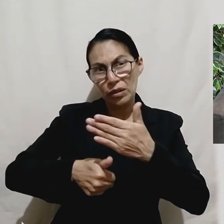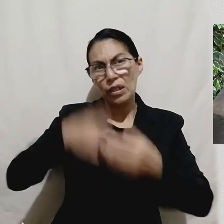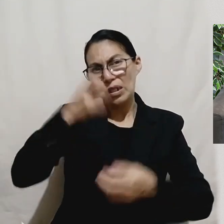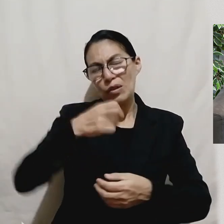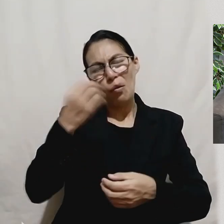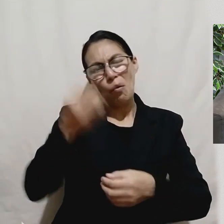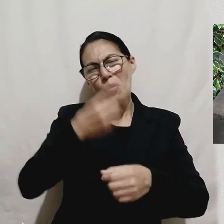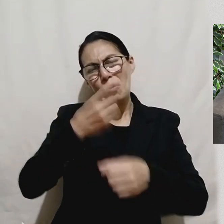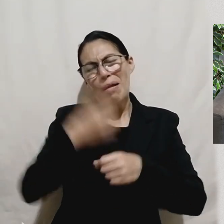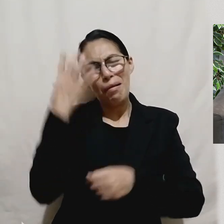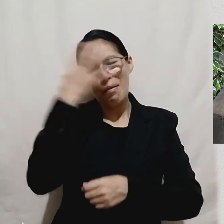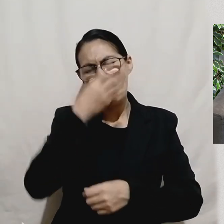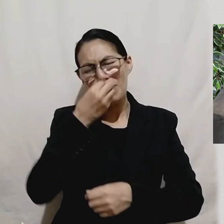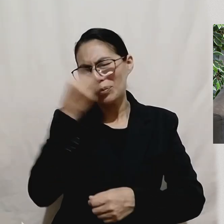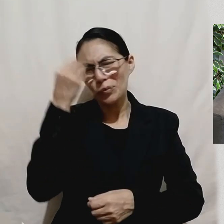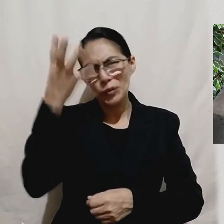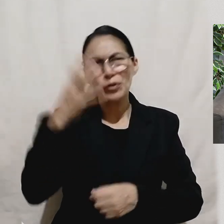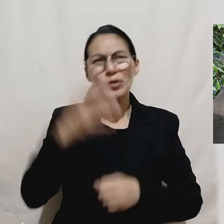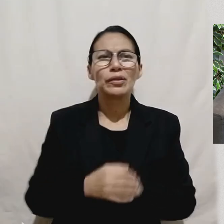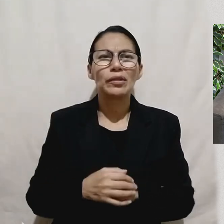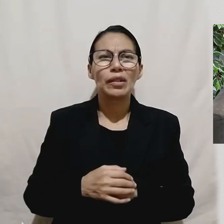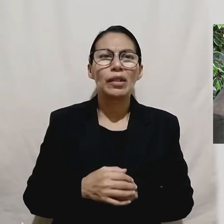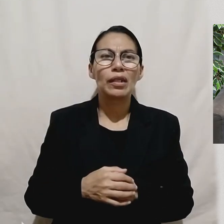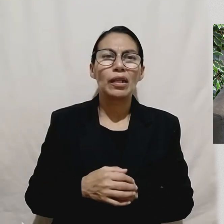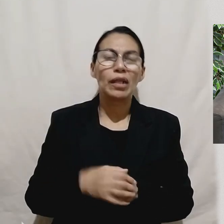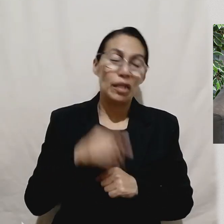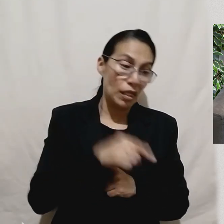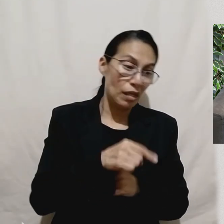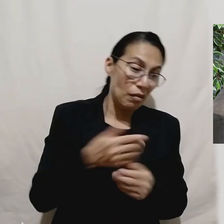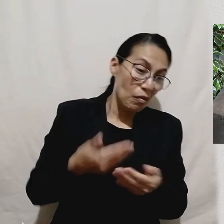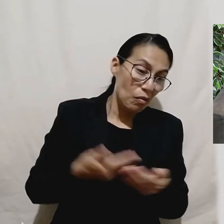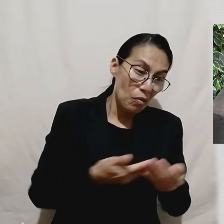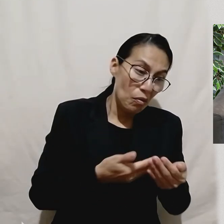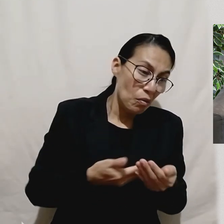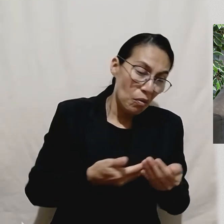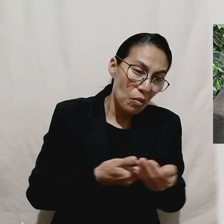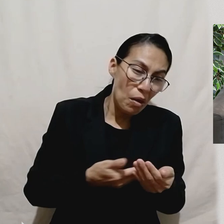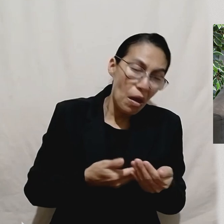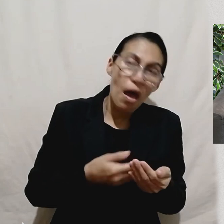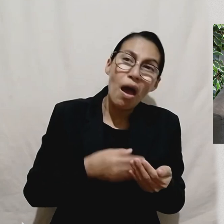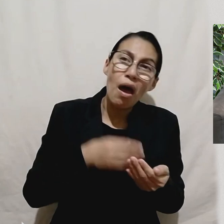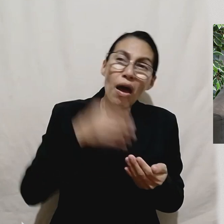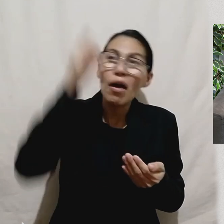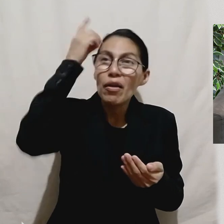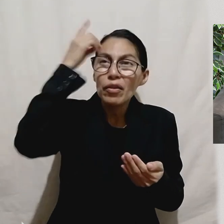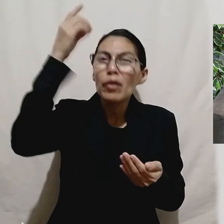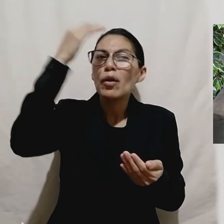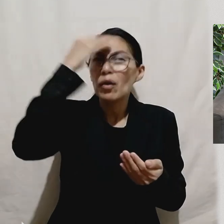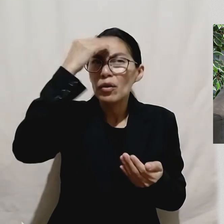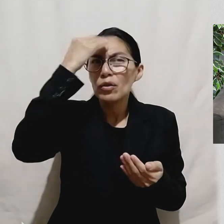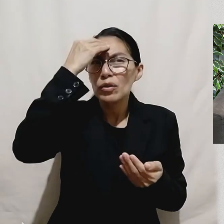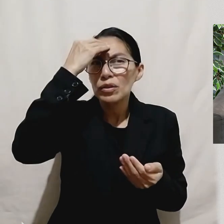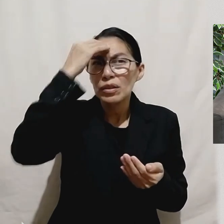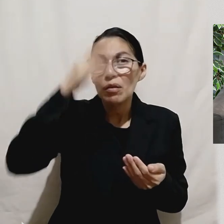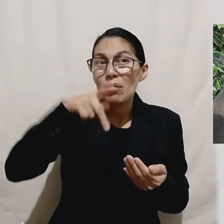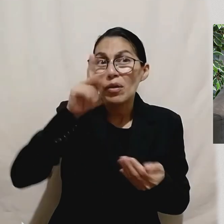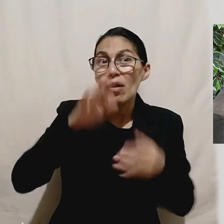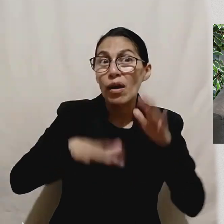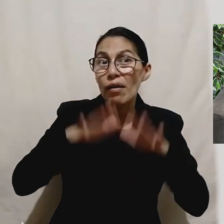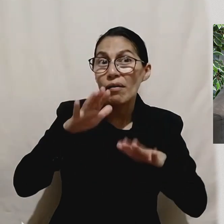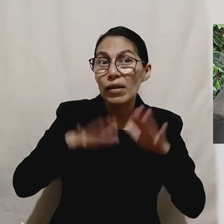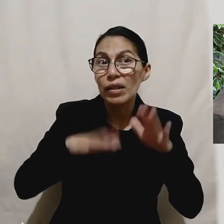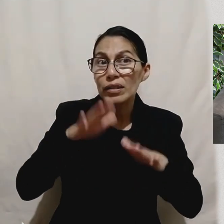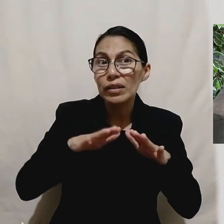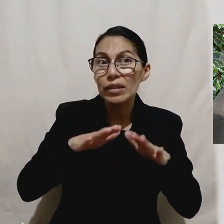es un privilegio porque pues conoces a Dios desde que estás en la cuna pero a veces podemos cometer el error